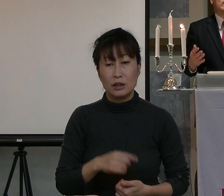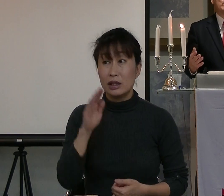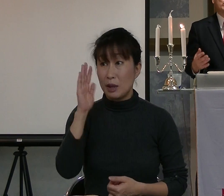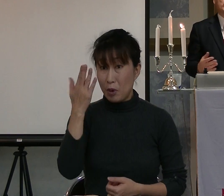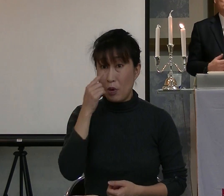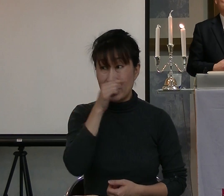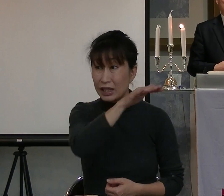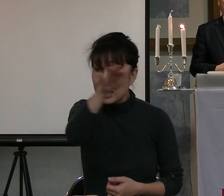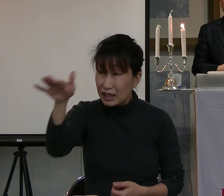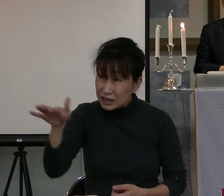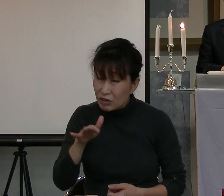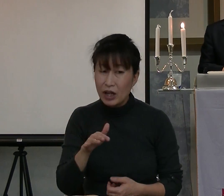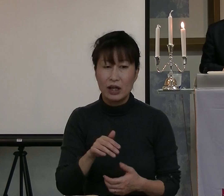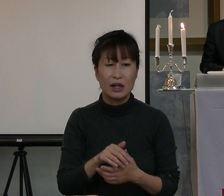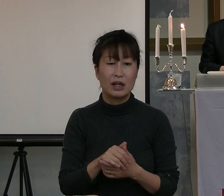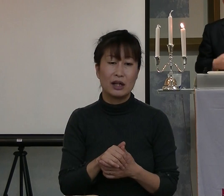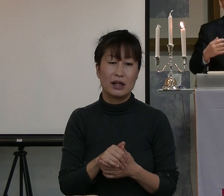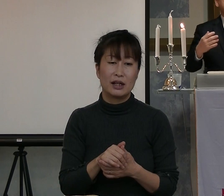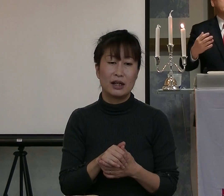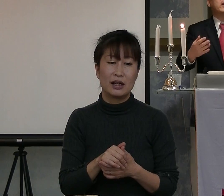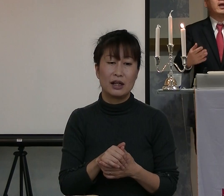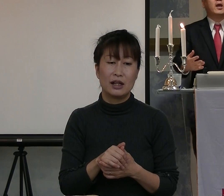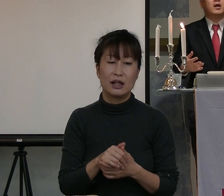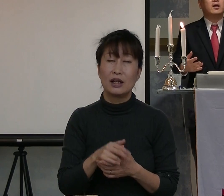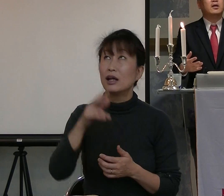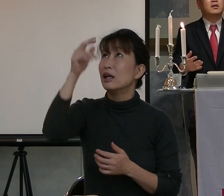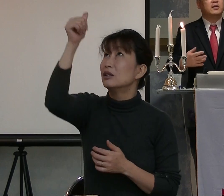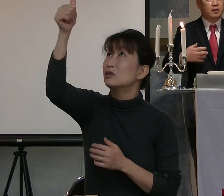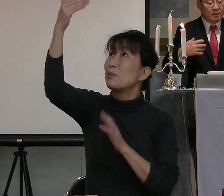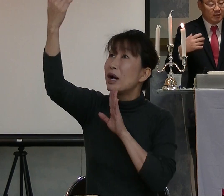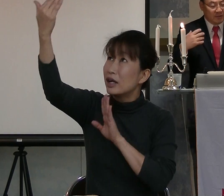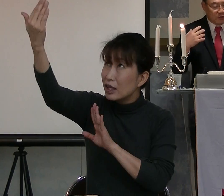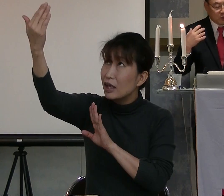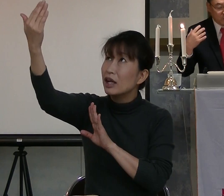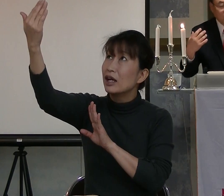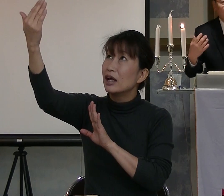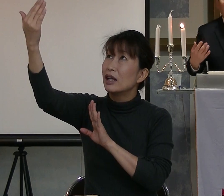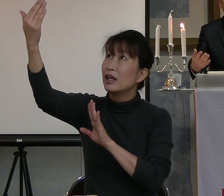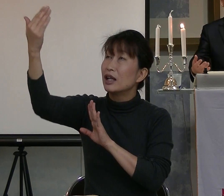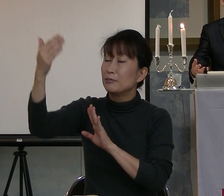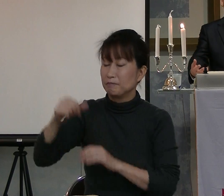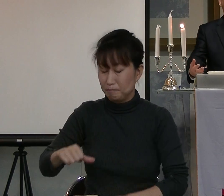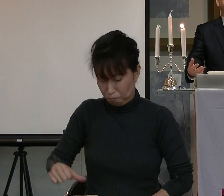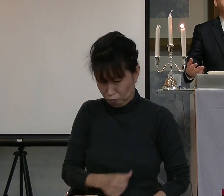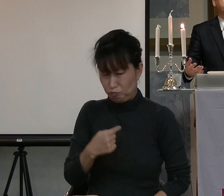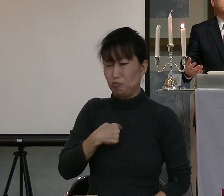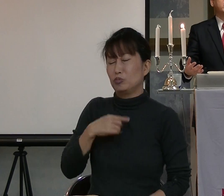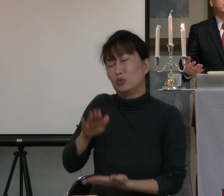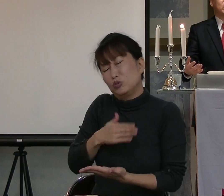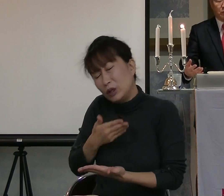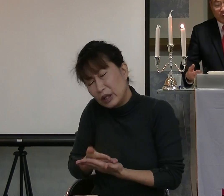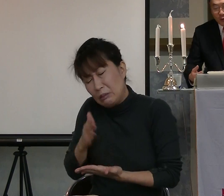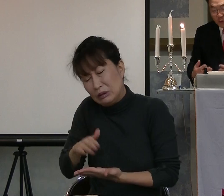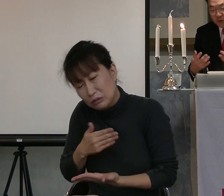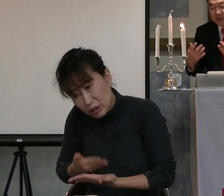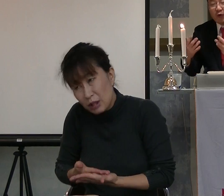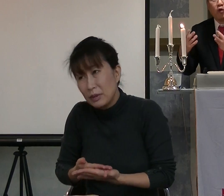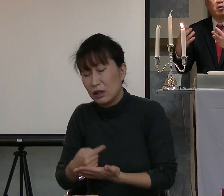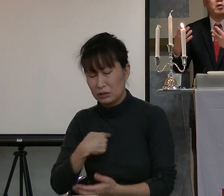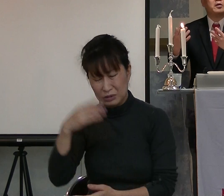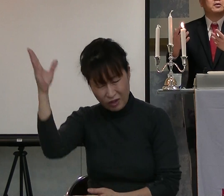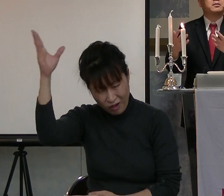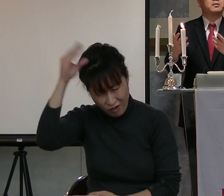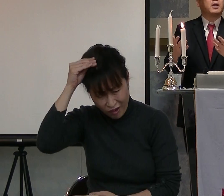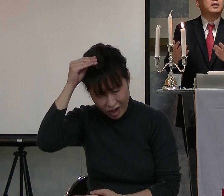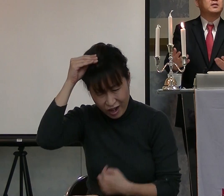たちはそういうようなことを主の前で罪を悔い改め、自分の愚かさ